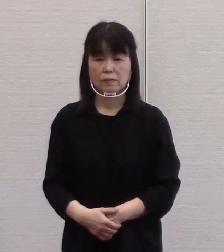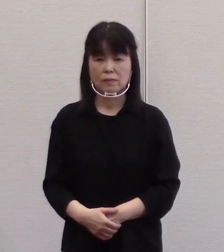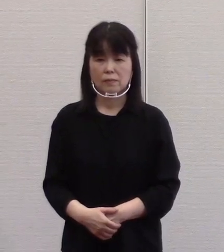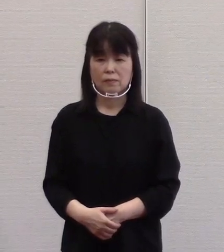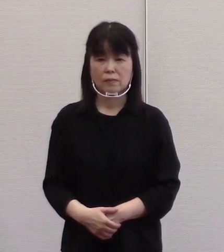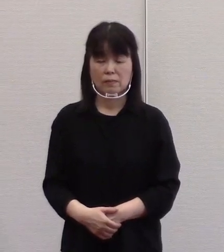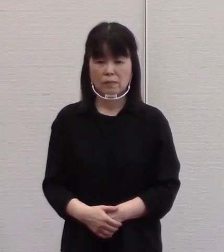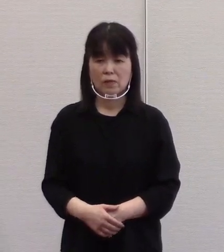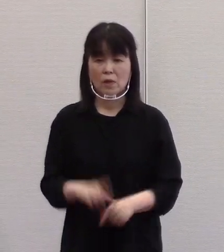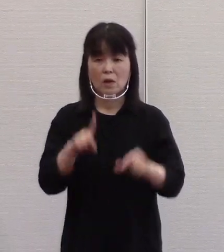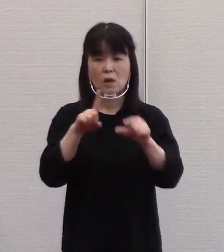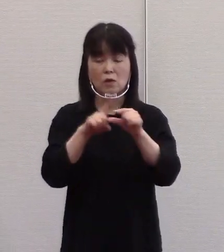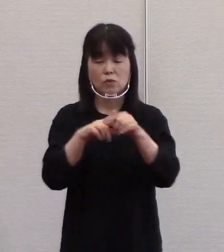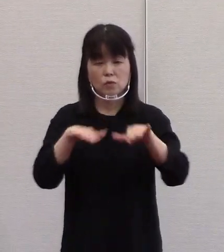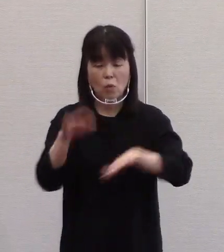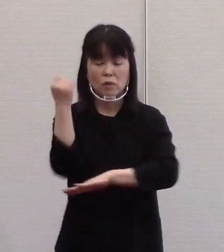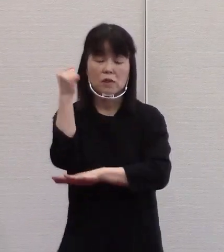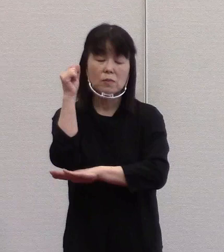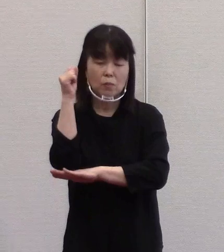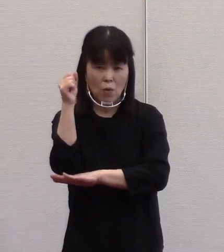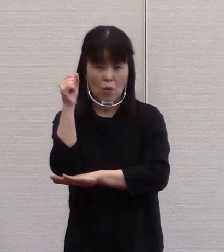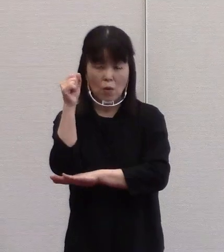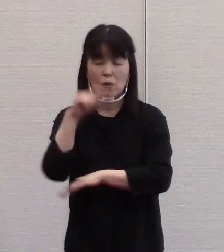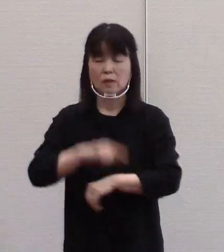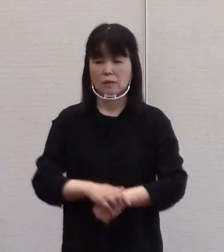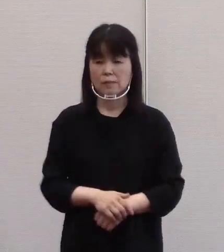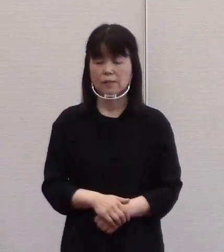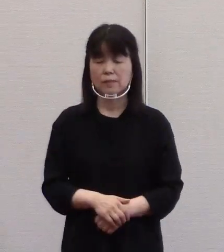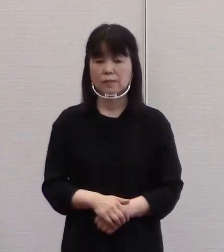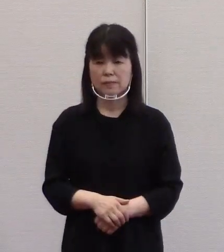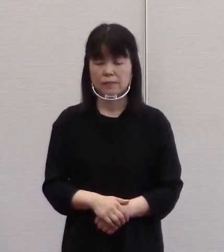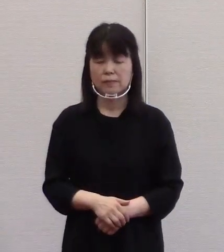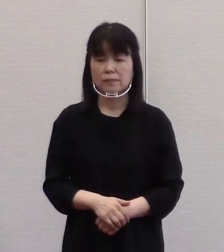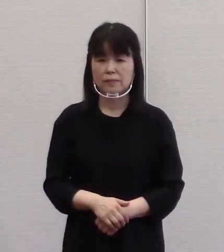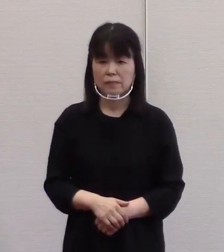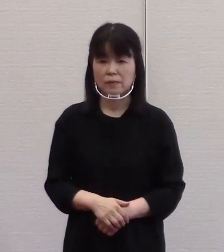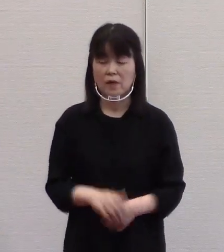すみません、地方新聞です。前回といいますか、4月、